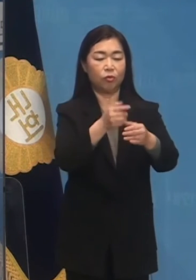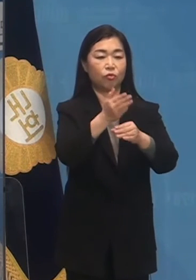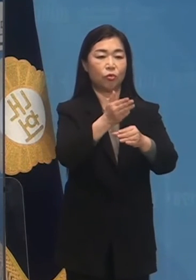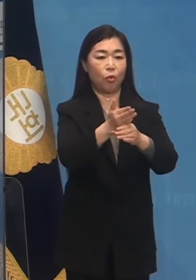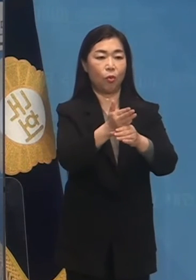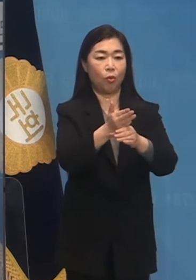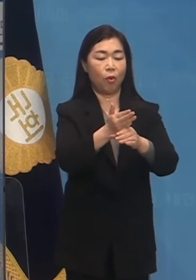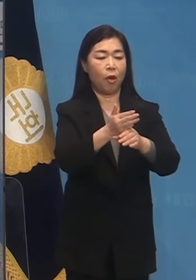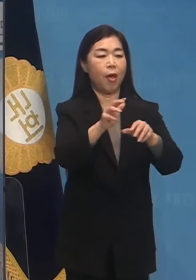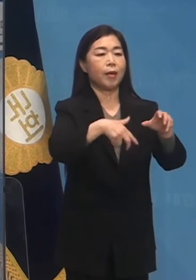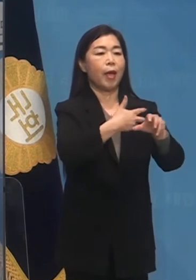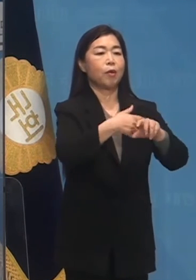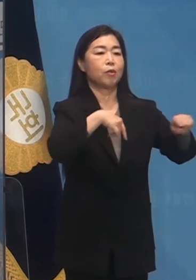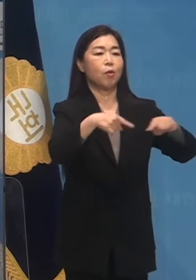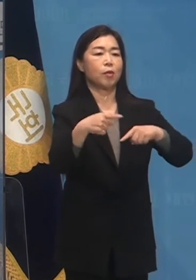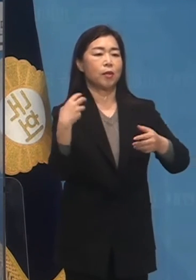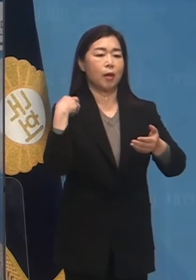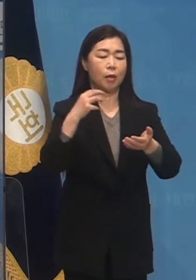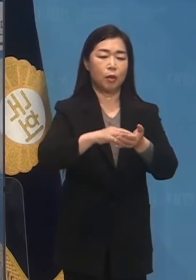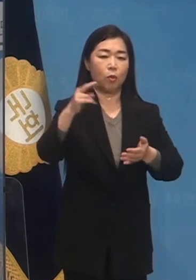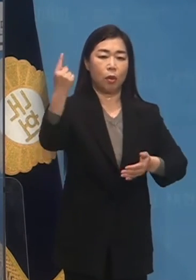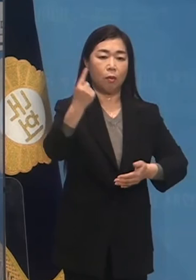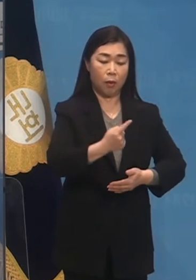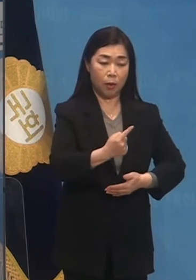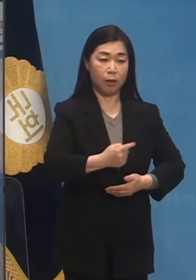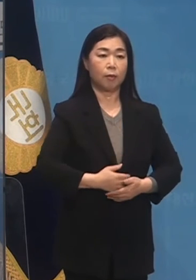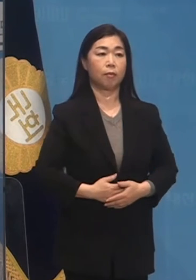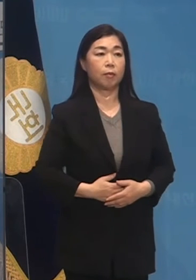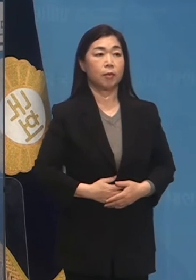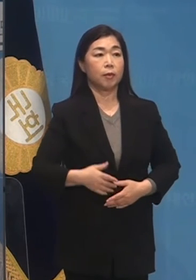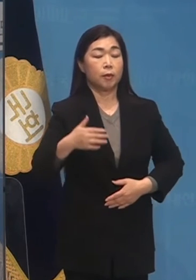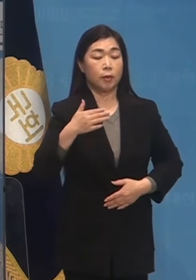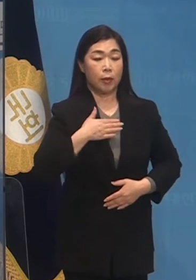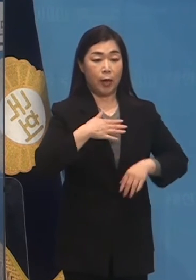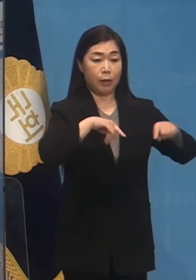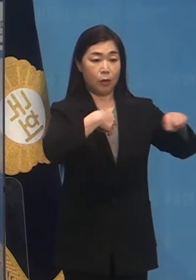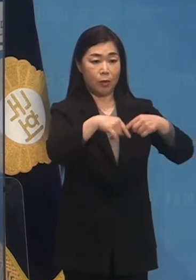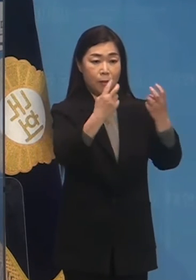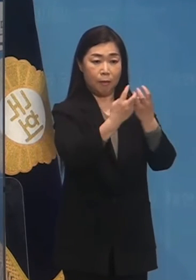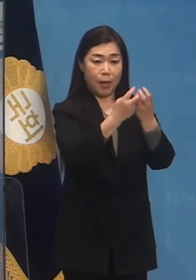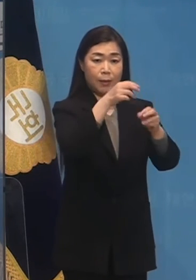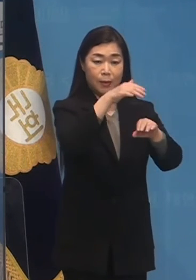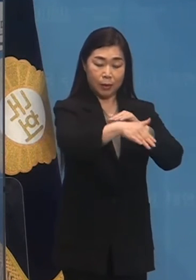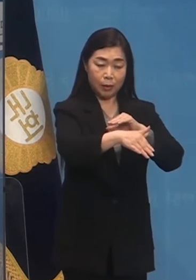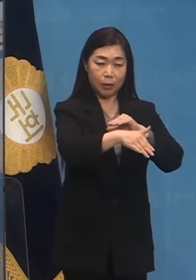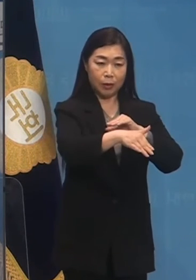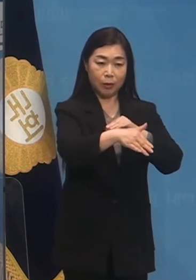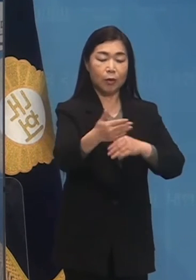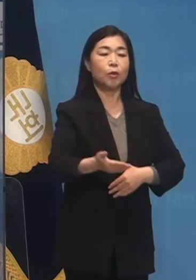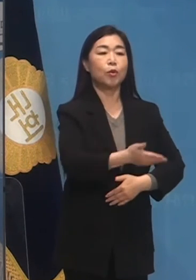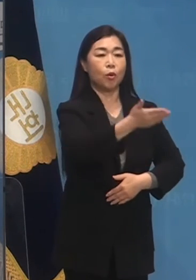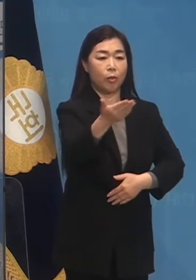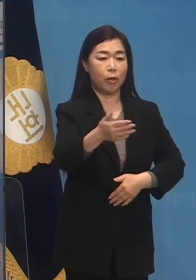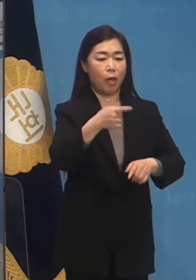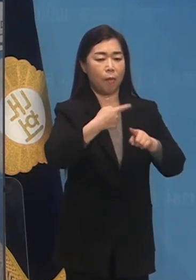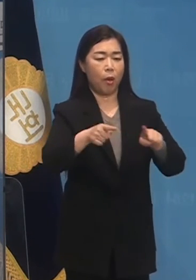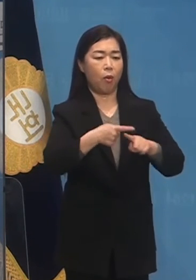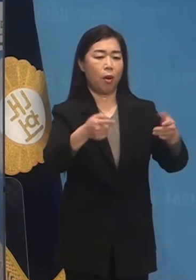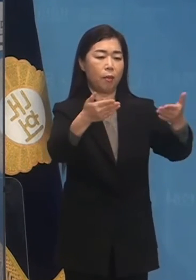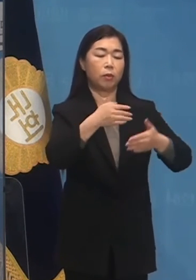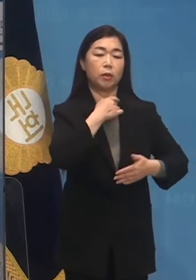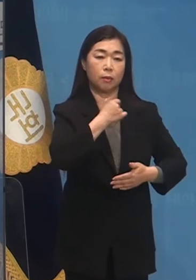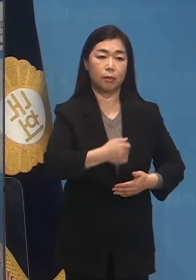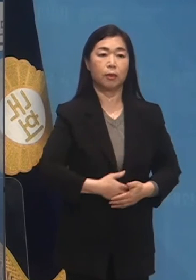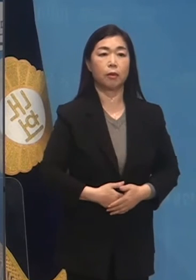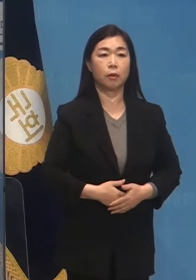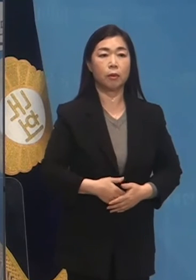귀순하였습니다. 저는 저희 이런 정치적 소신을 국민들에게, 경기도민들에게 평가받고 싶습니다. 지난